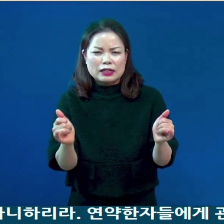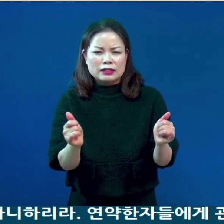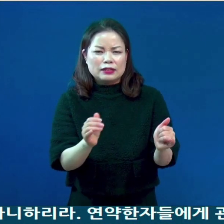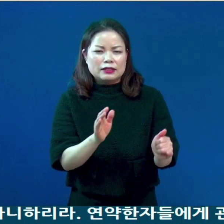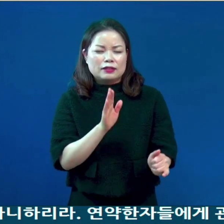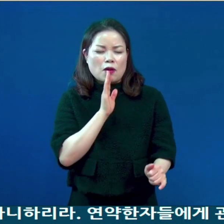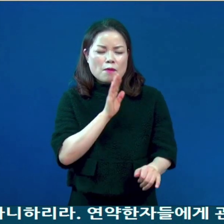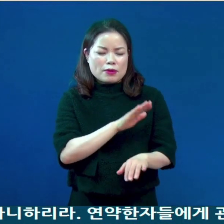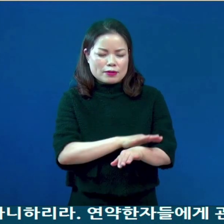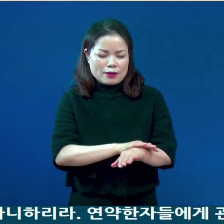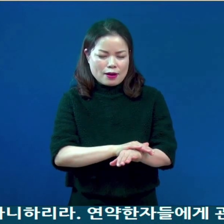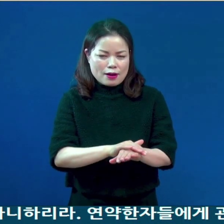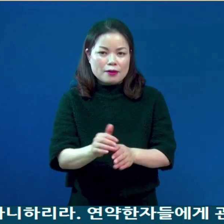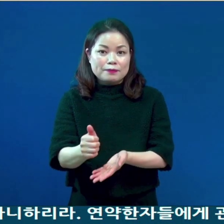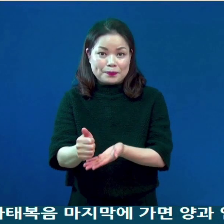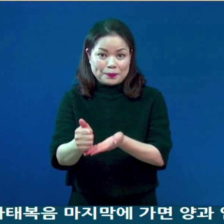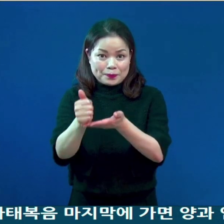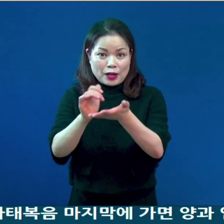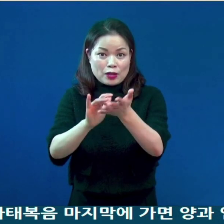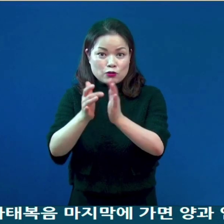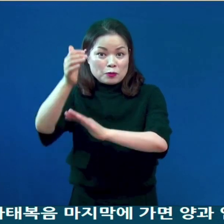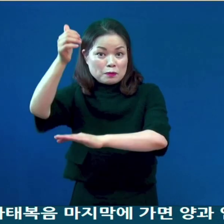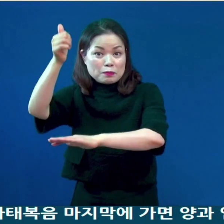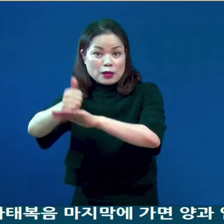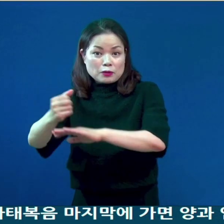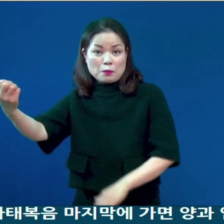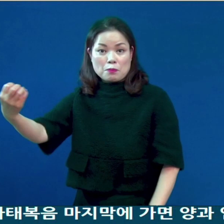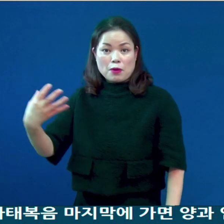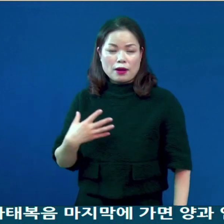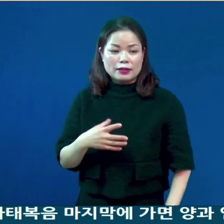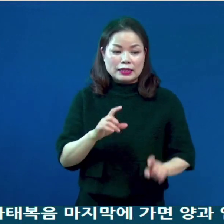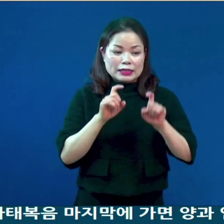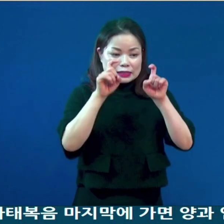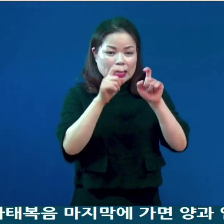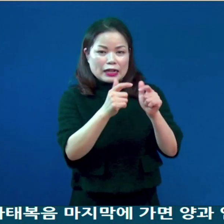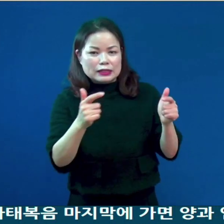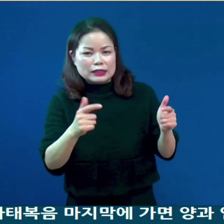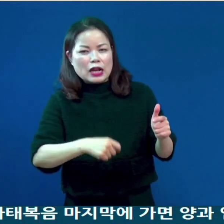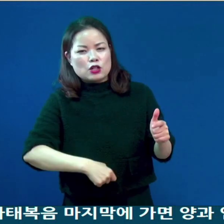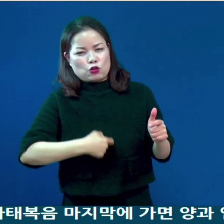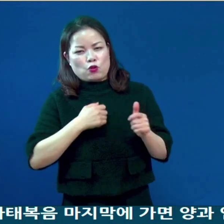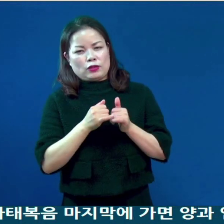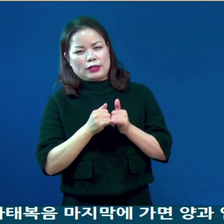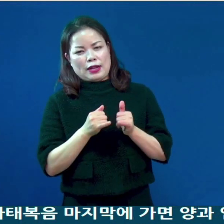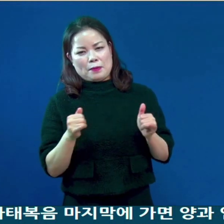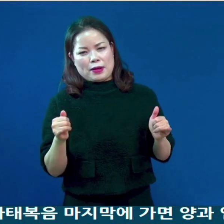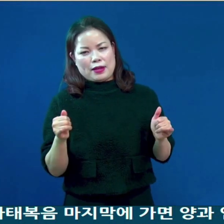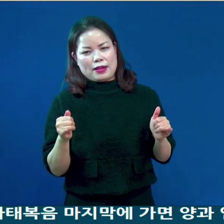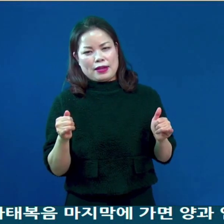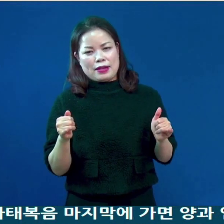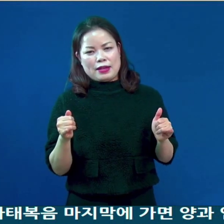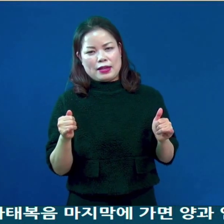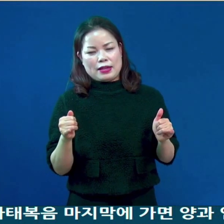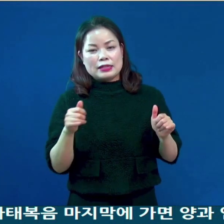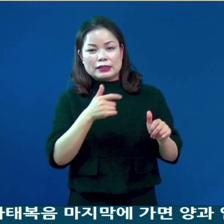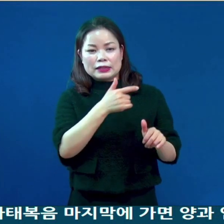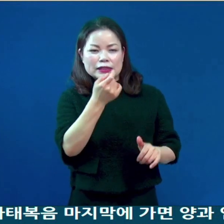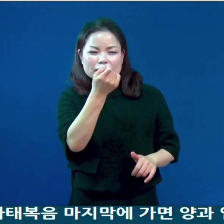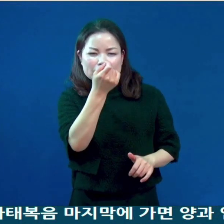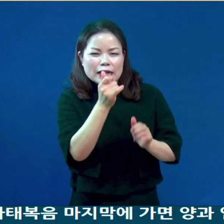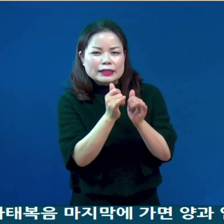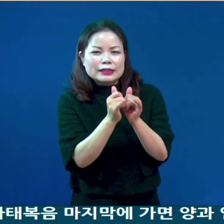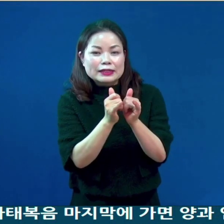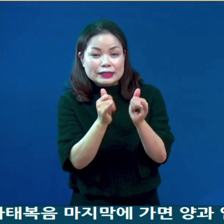참 잘했어요. 그래서 예수님이 마지막에 뭐라 그러냐면 양들한테, 의로운 사람들에게 지극히